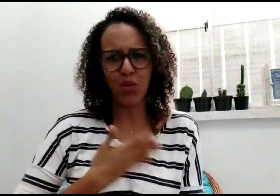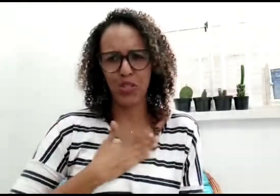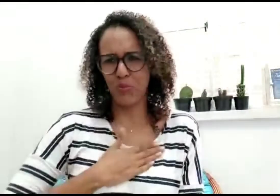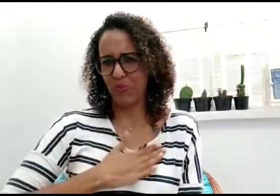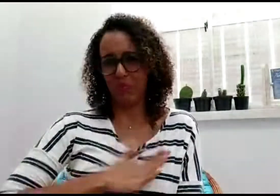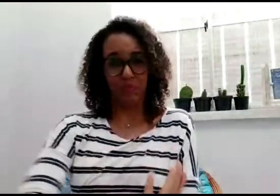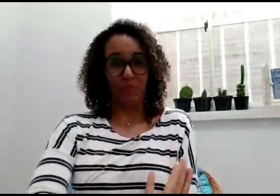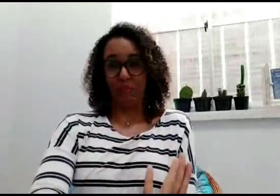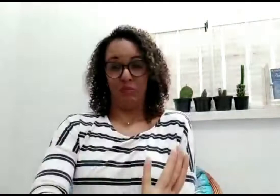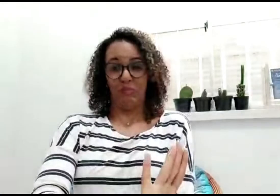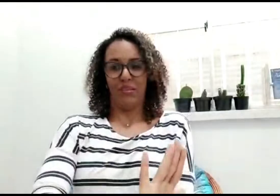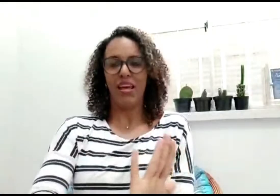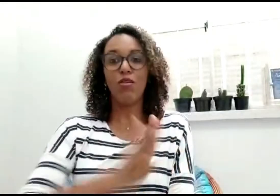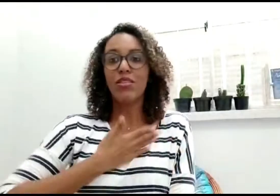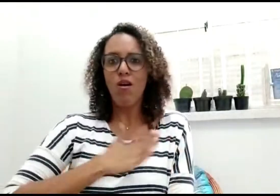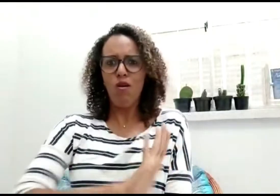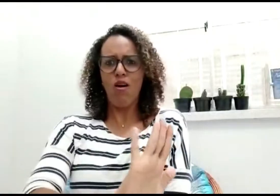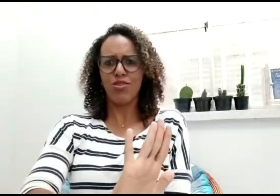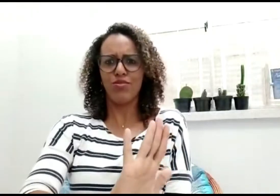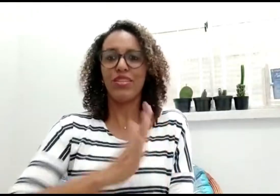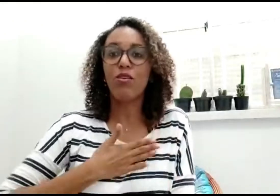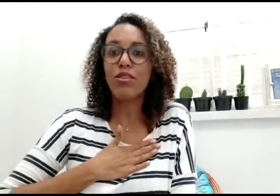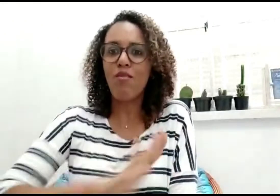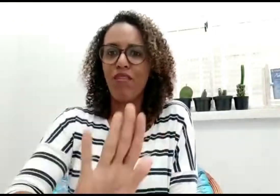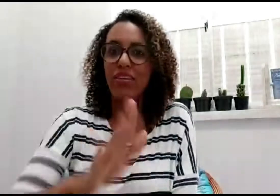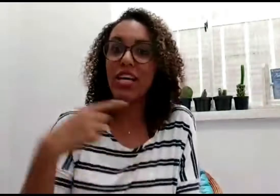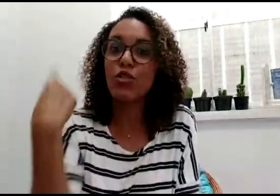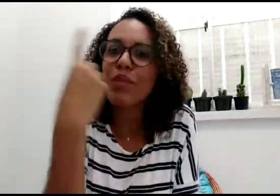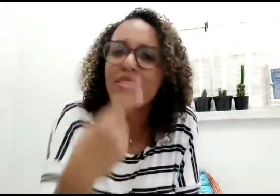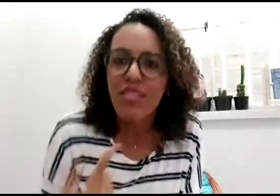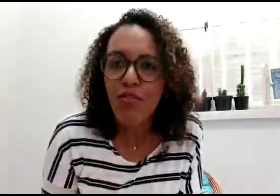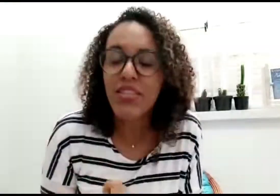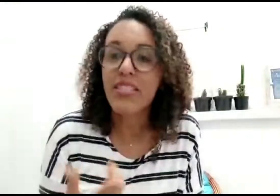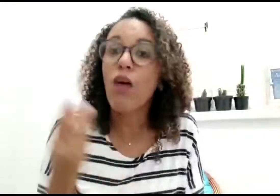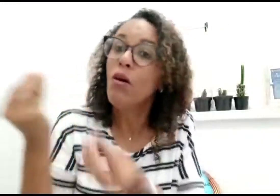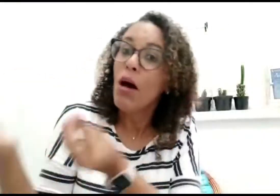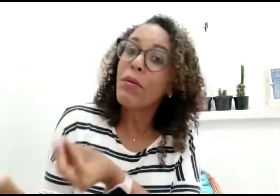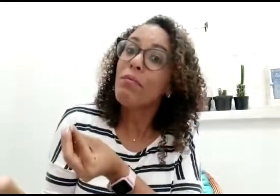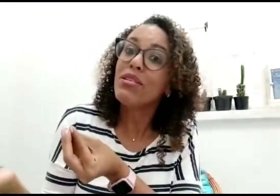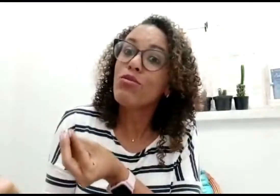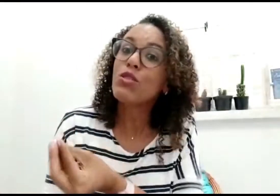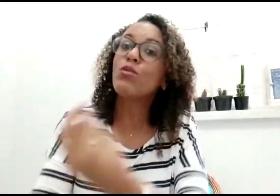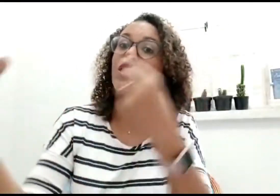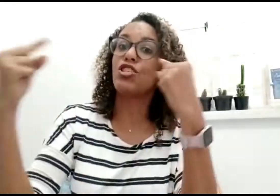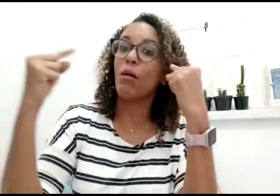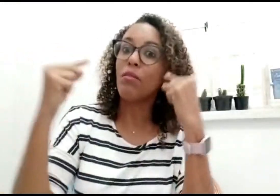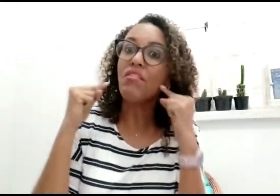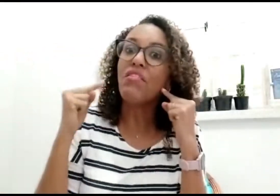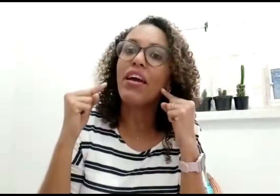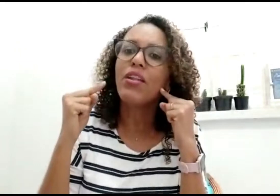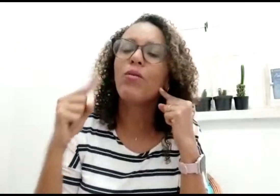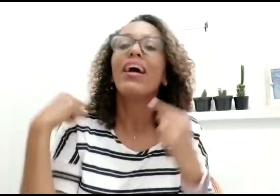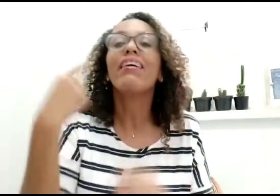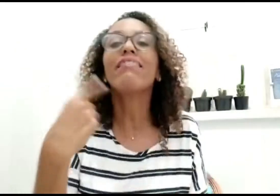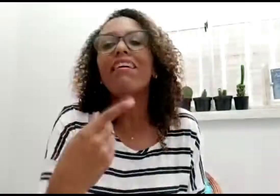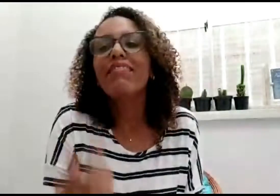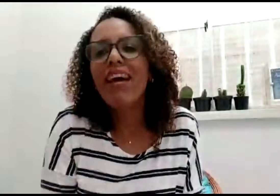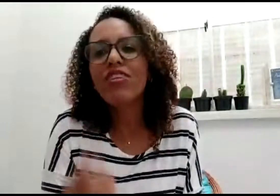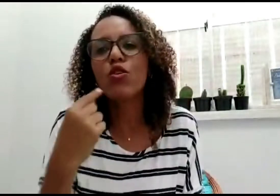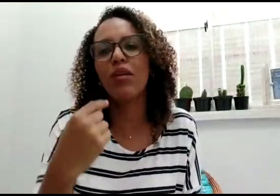gosto. Eu não gosto. Então eu tenho que fazer a expressão facial para a pessoa surda que está me vendo entender sobre